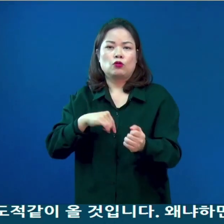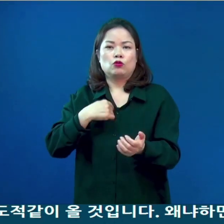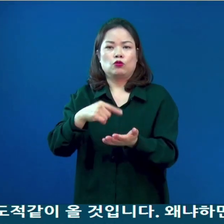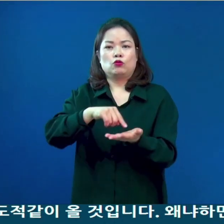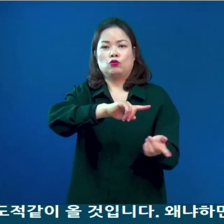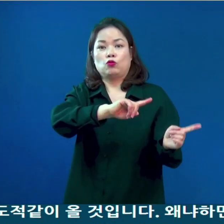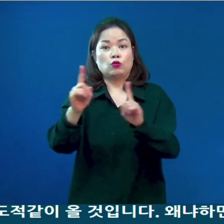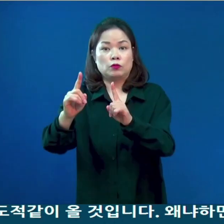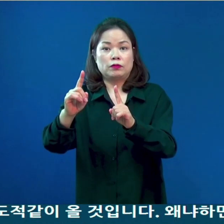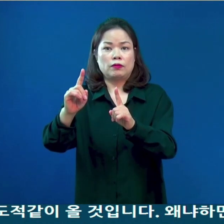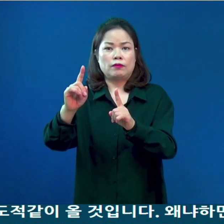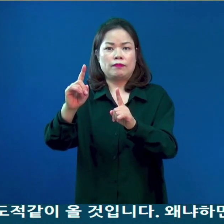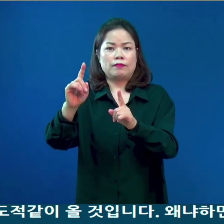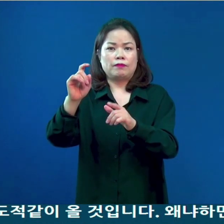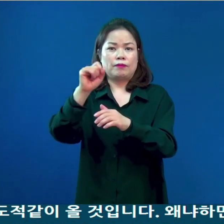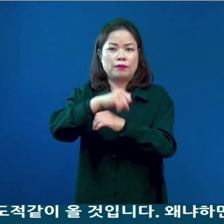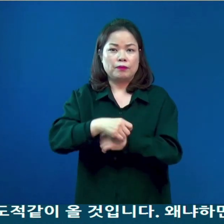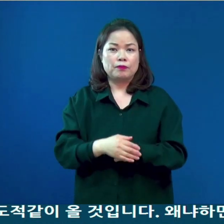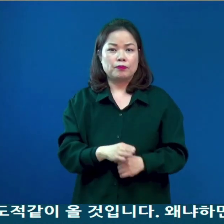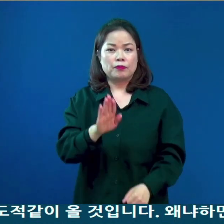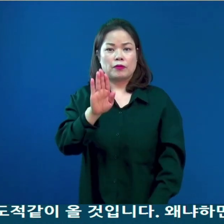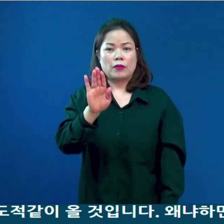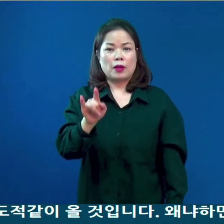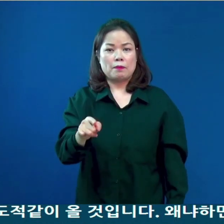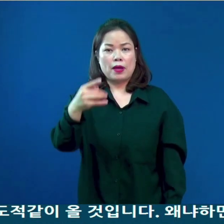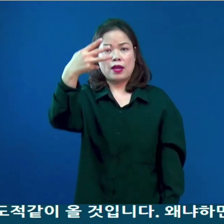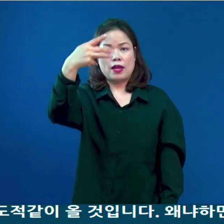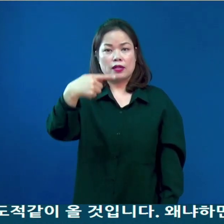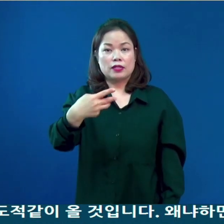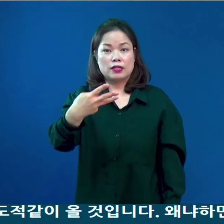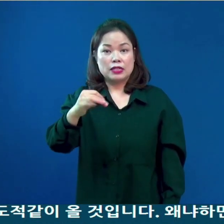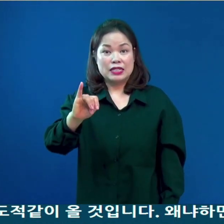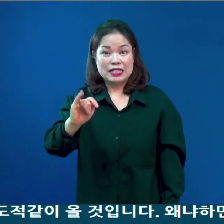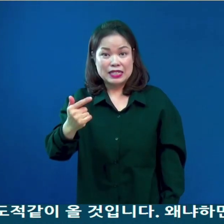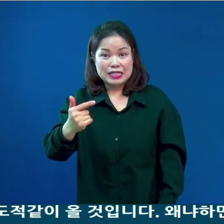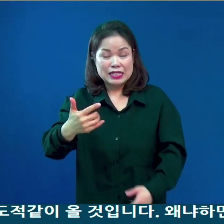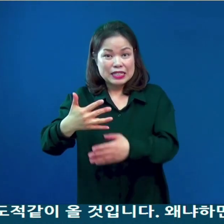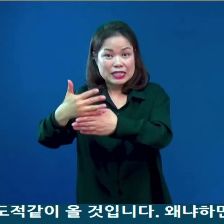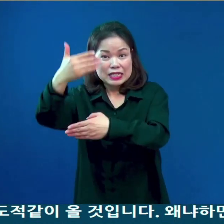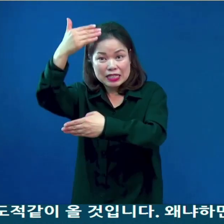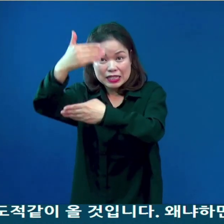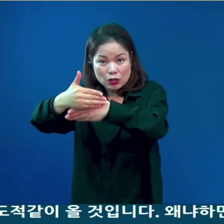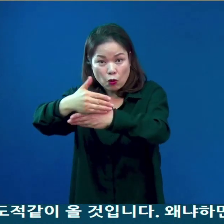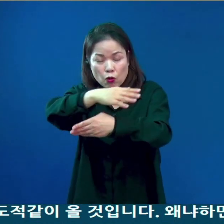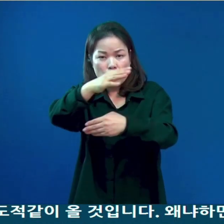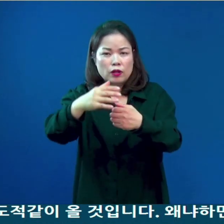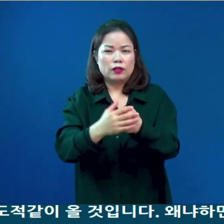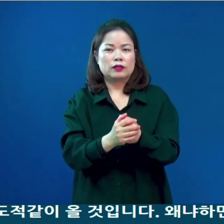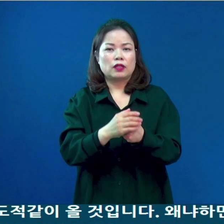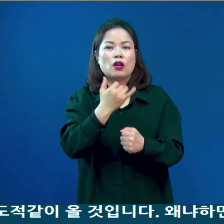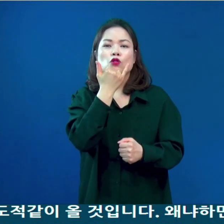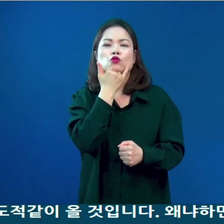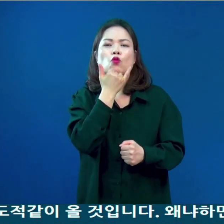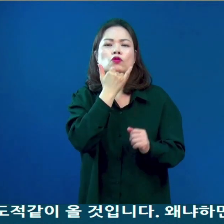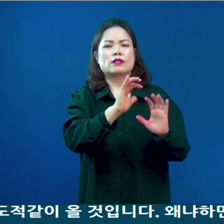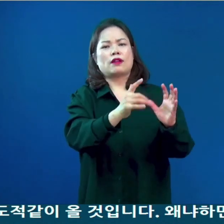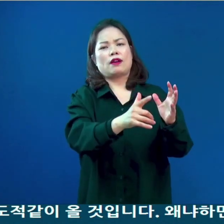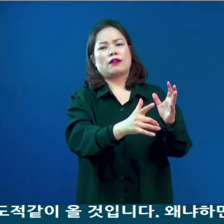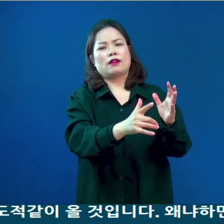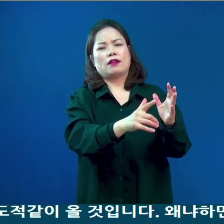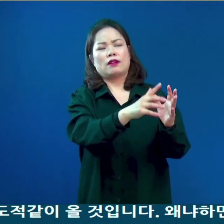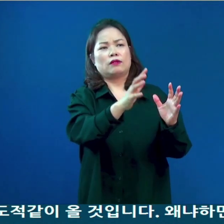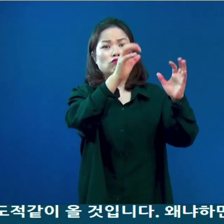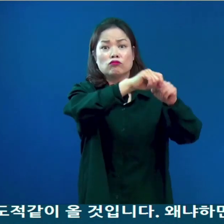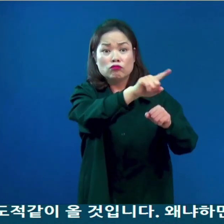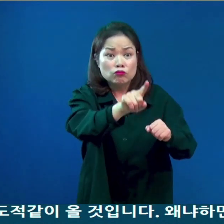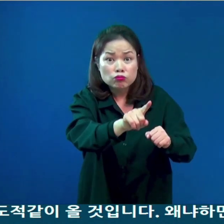주셨습니다. 베를린 장벽 통일을 이루었던 독일의 통일, 베를린 장벽의 붕괴 누구도